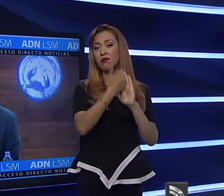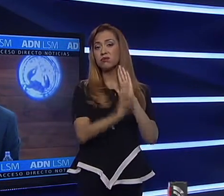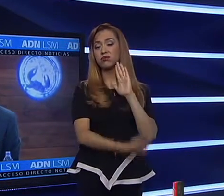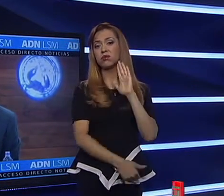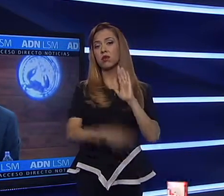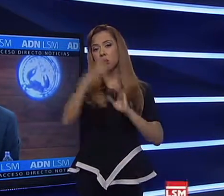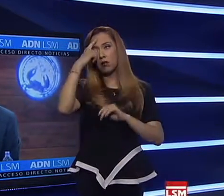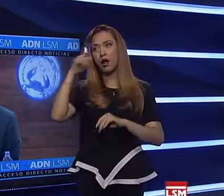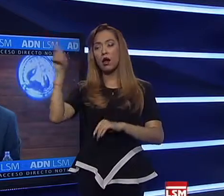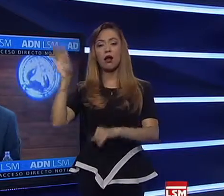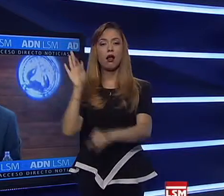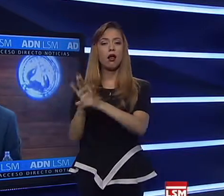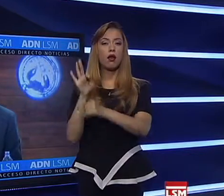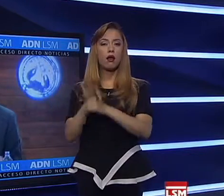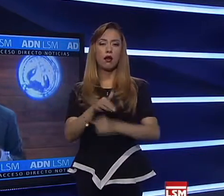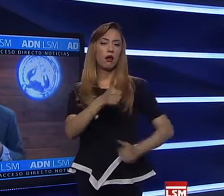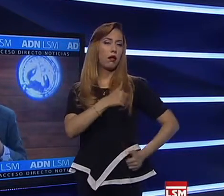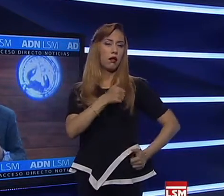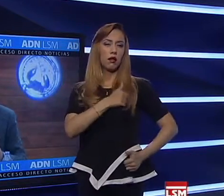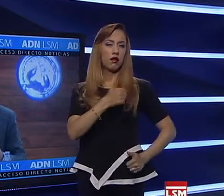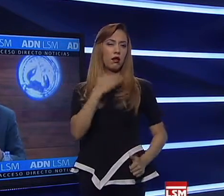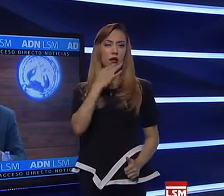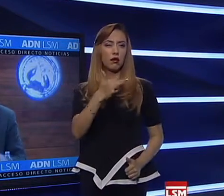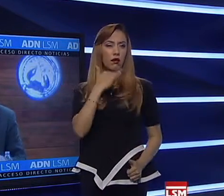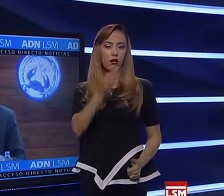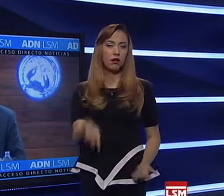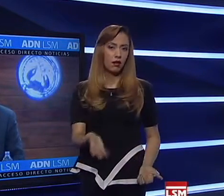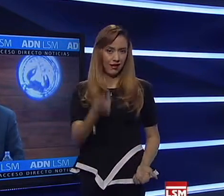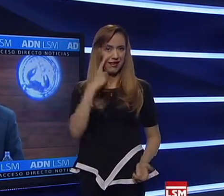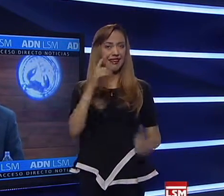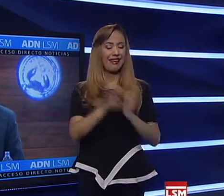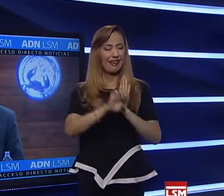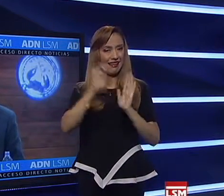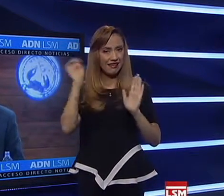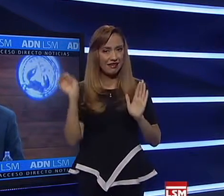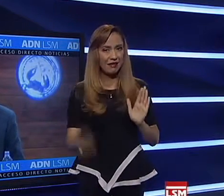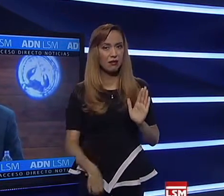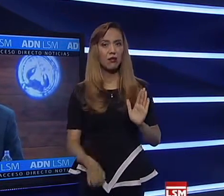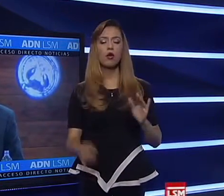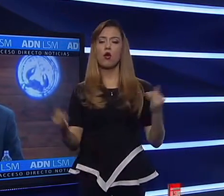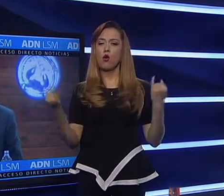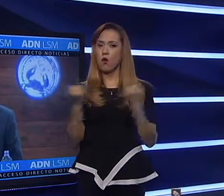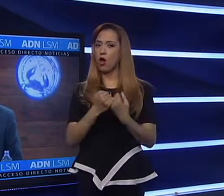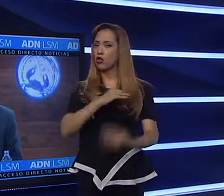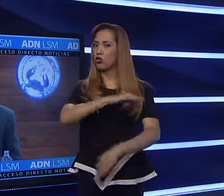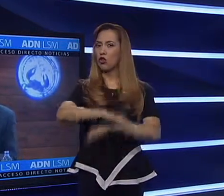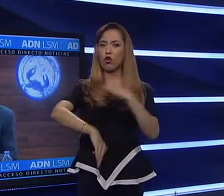no ser juzgados por violaciones a derechos humanos, situación que aplica para todos los estados parte.